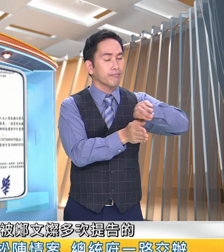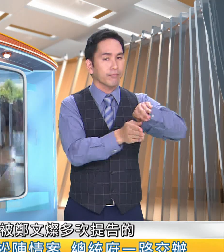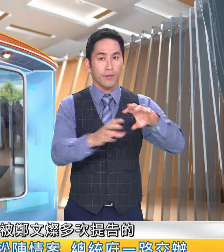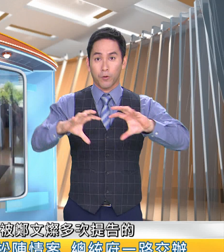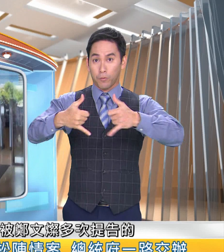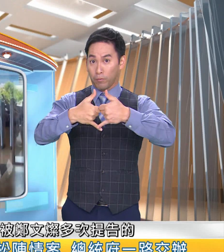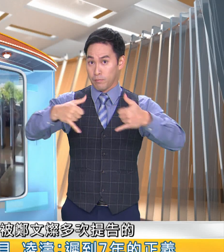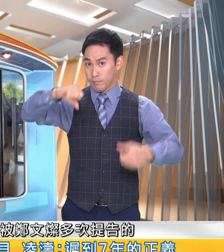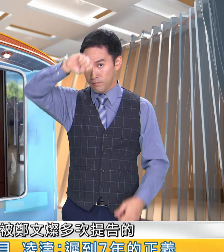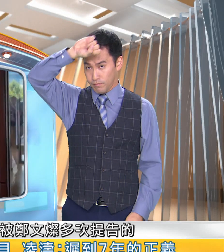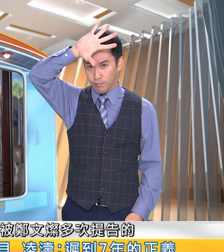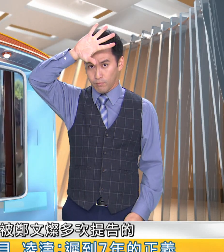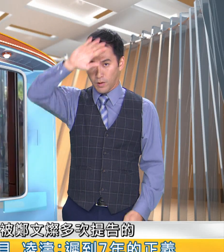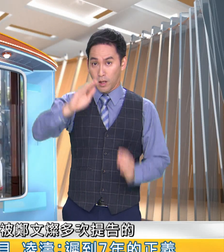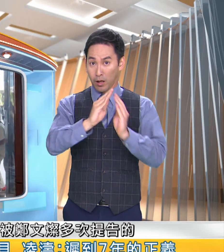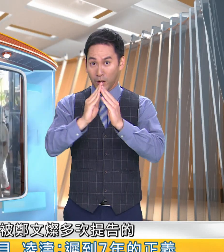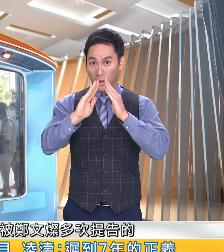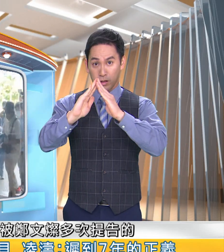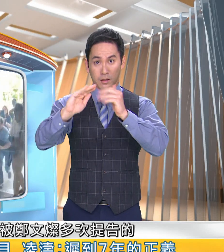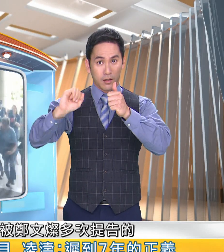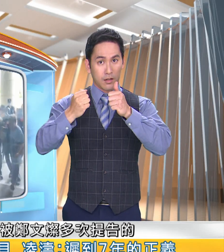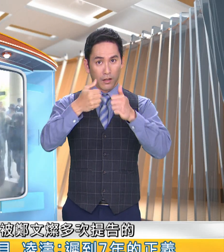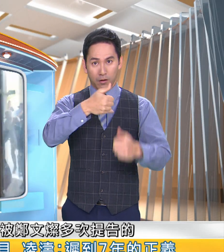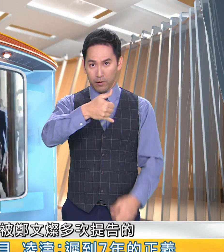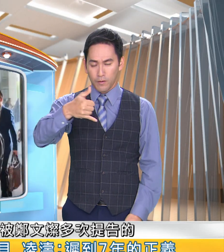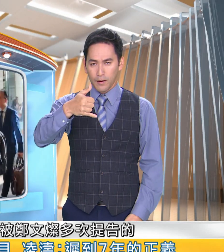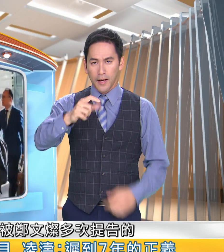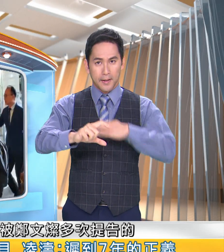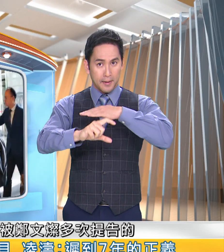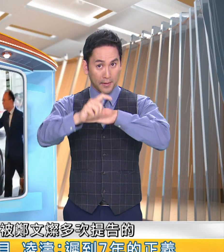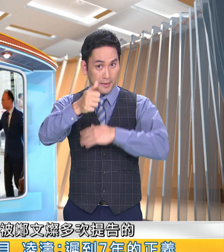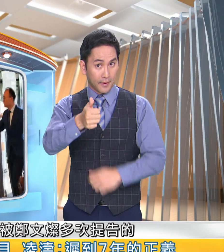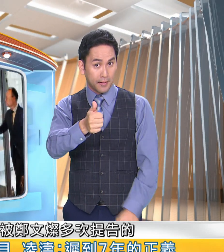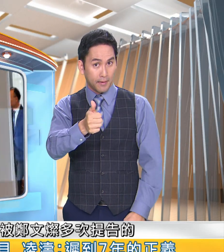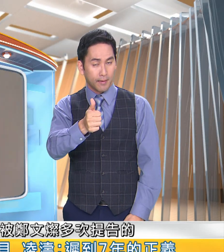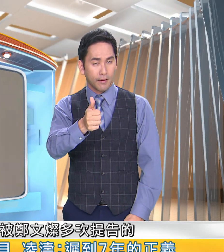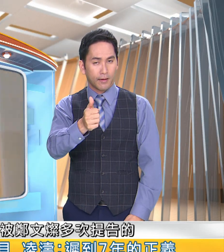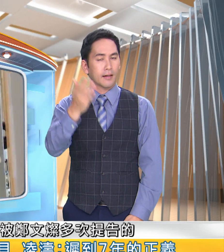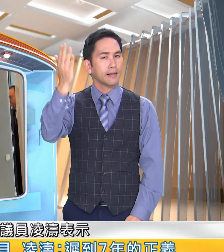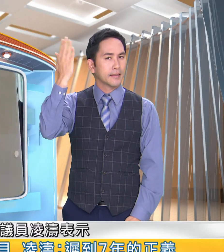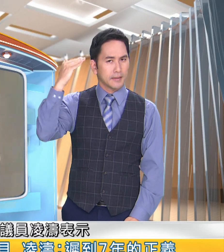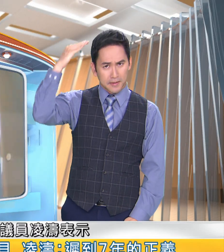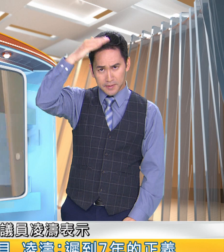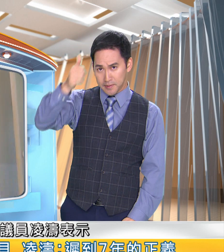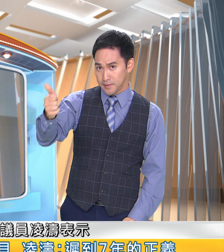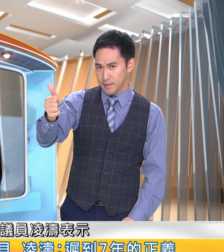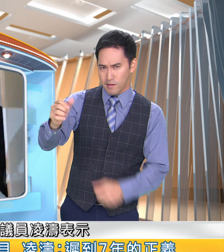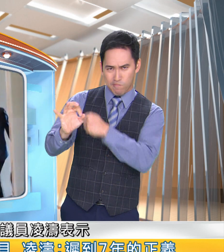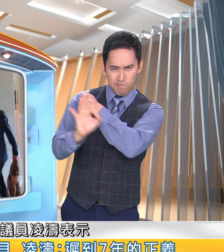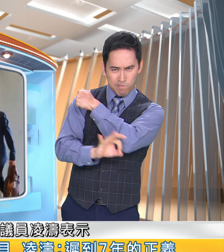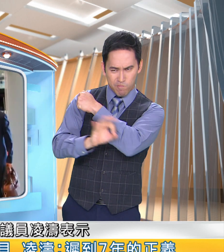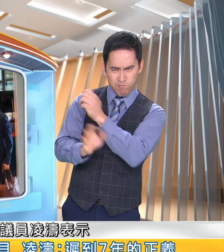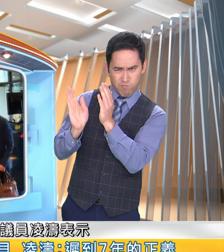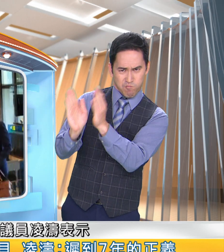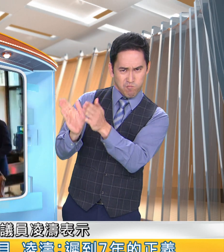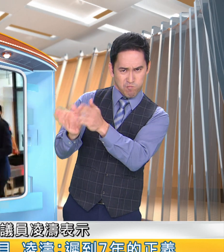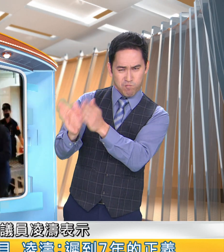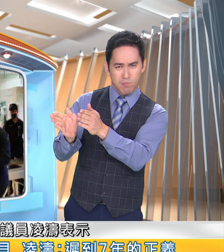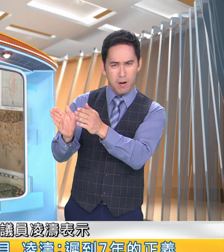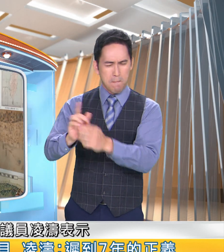为揭发弊案而被郑文灿多次提告的国民党籍桃园市议员林涛，